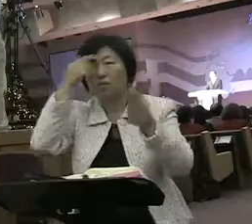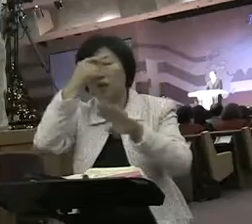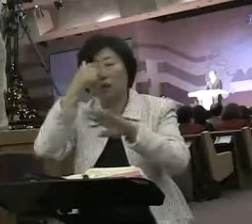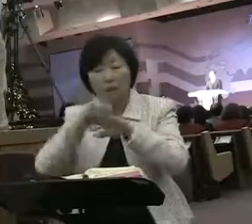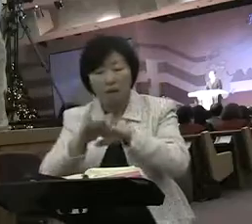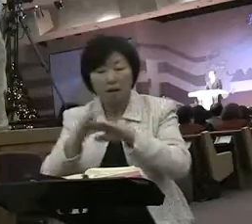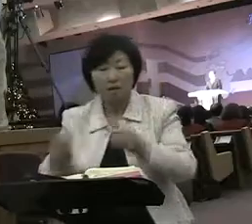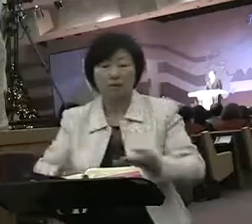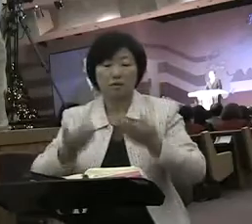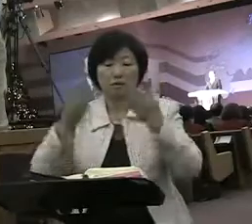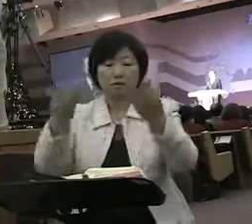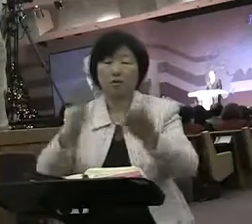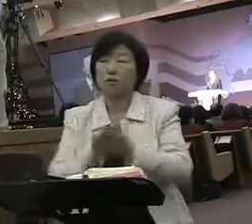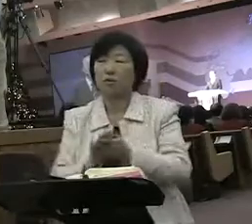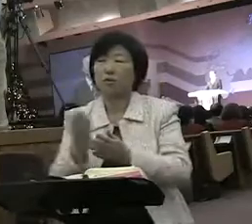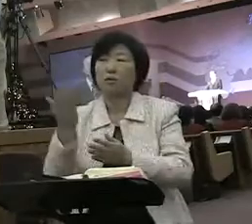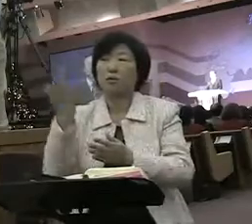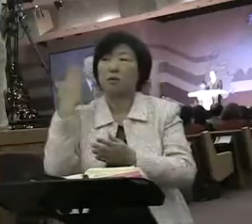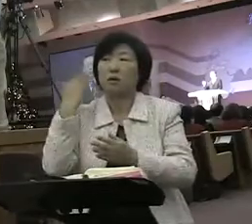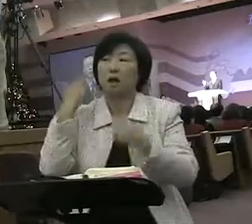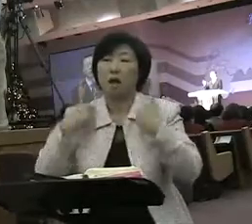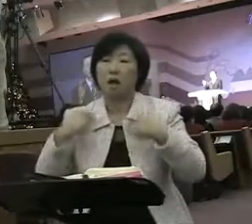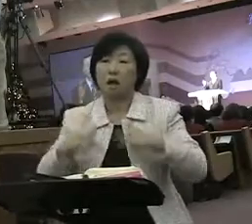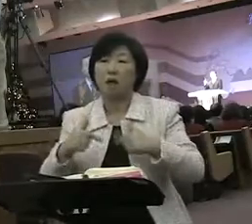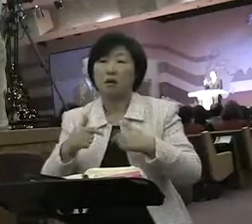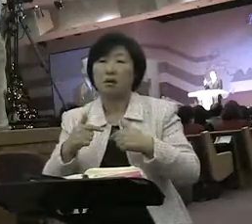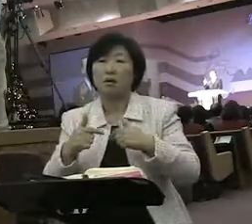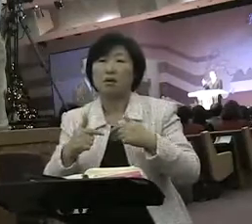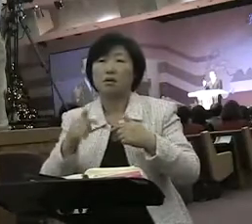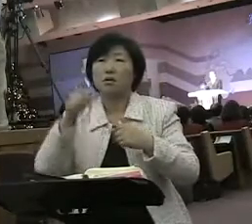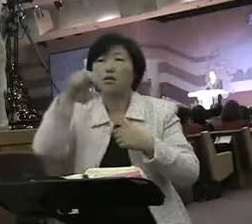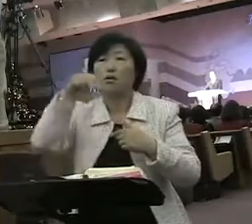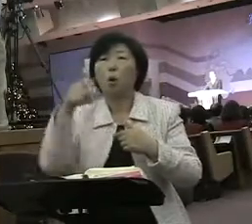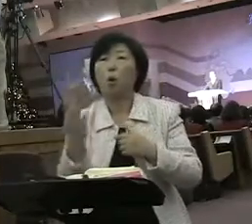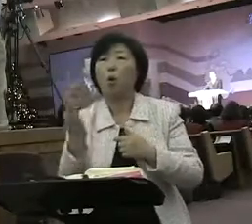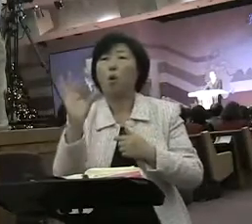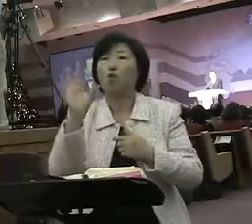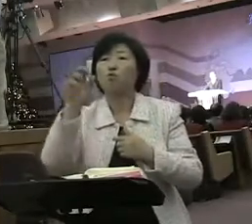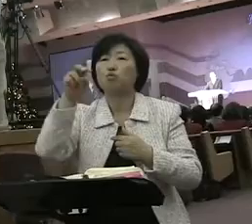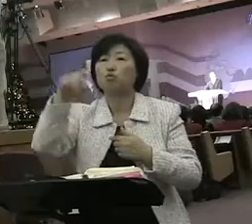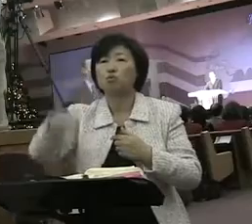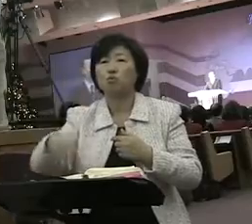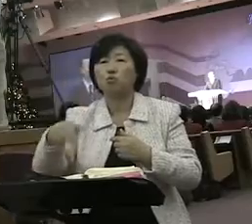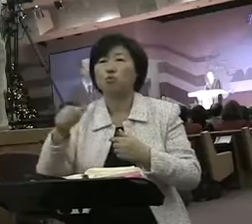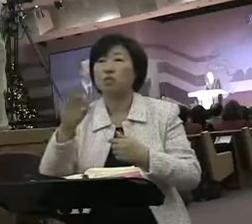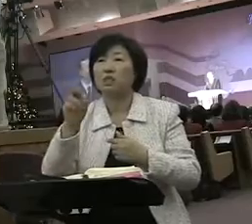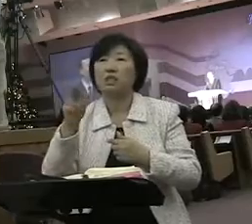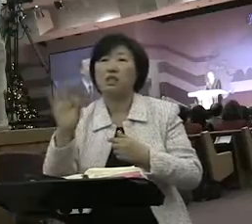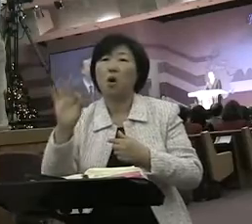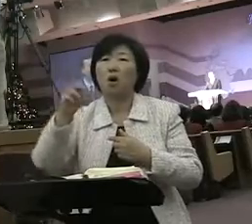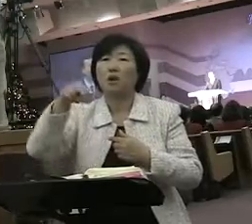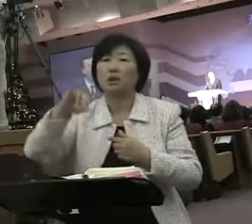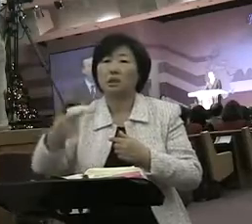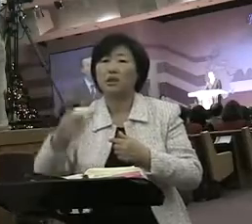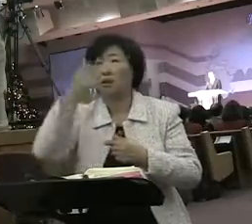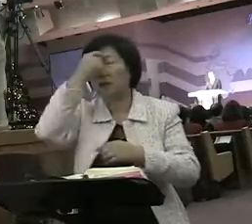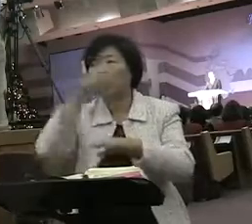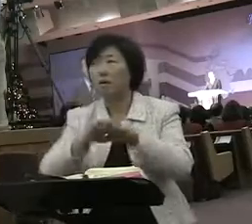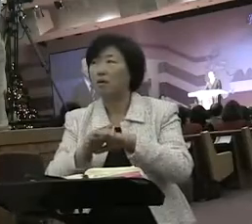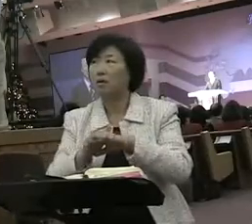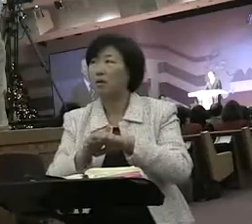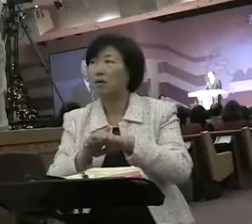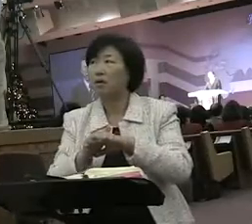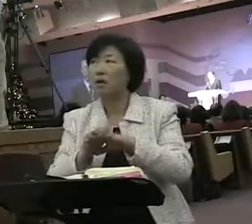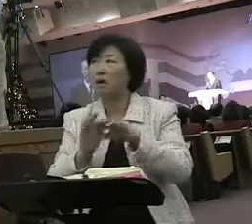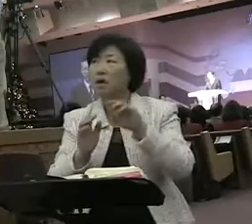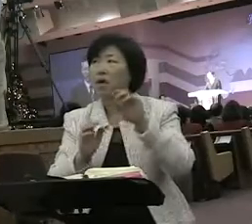예배를 드리고 전에는 항상 우리가 송구 영신 예배를 1, 2부로 드렸지만 금년에는 그렇게 하기가 좀 무리가 될 것 같아요.